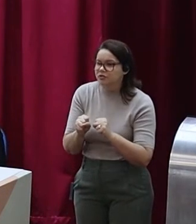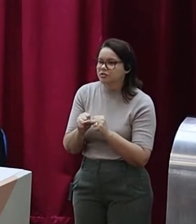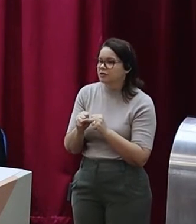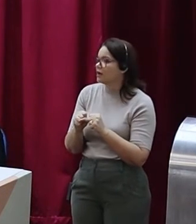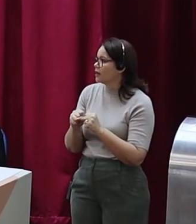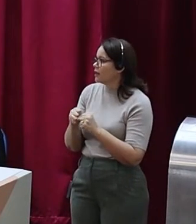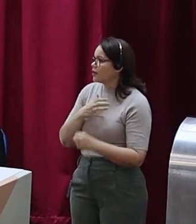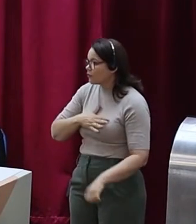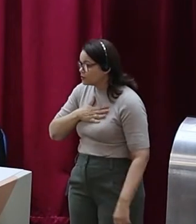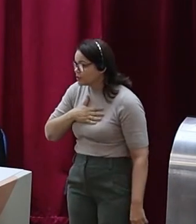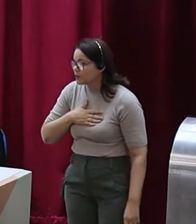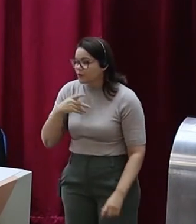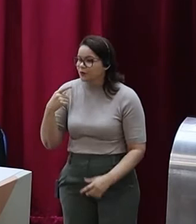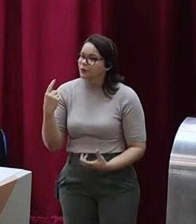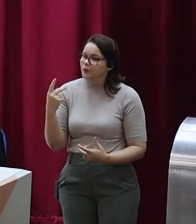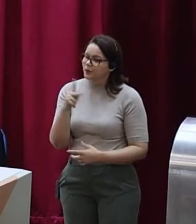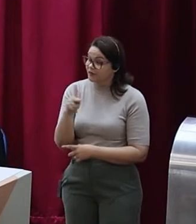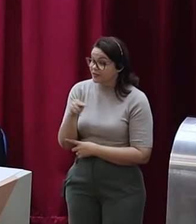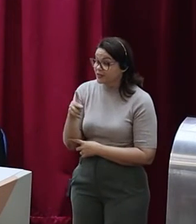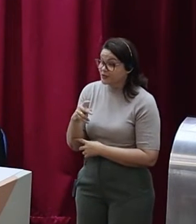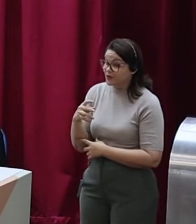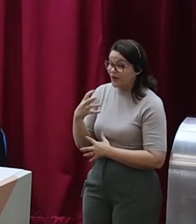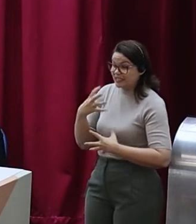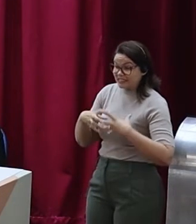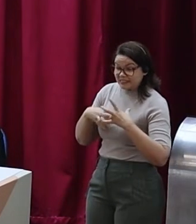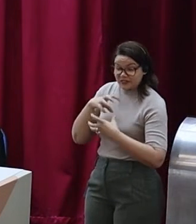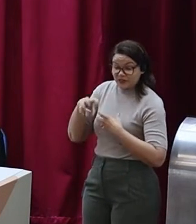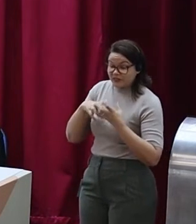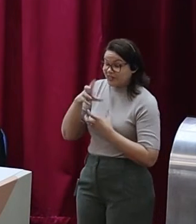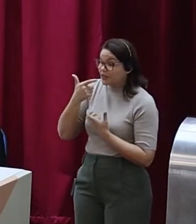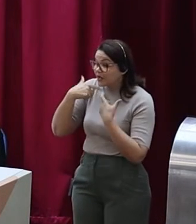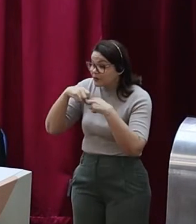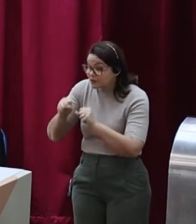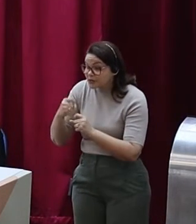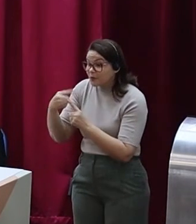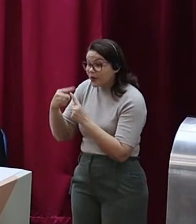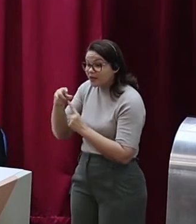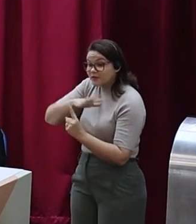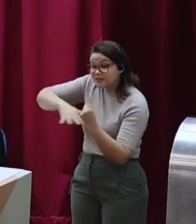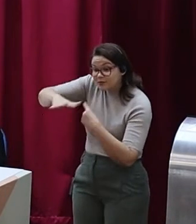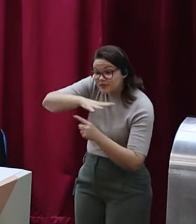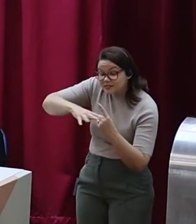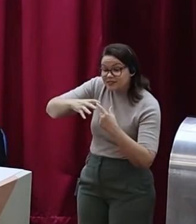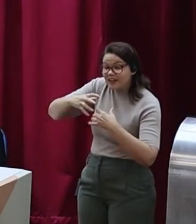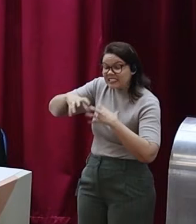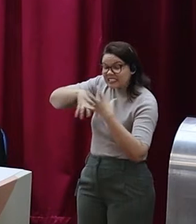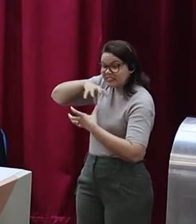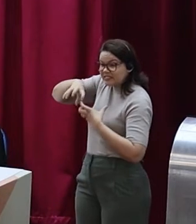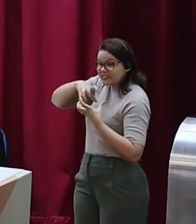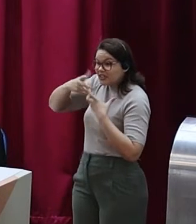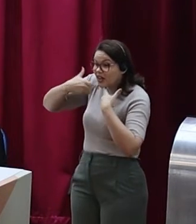conflicto lingüístico. Él dice que en una situación de conflicto lingüístico, hay solamente dos